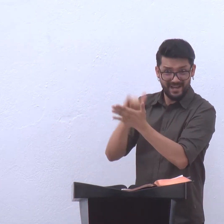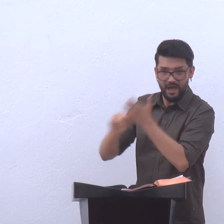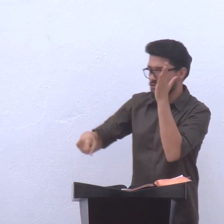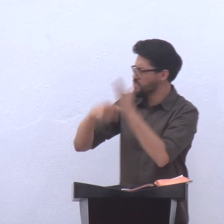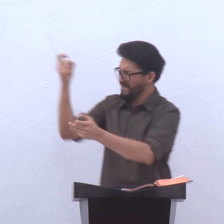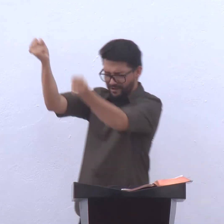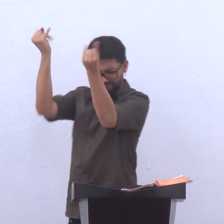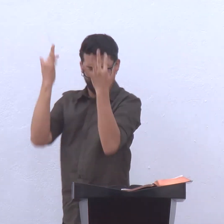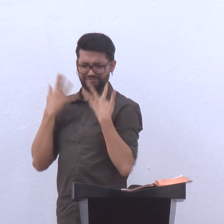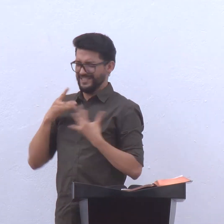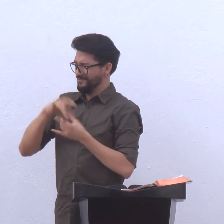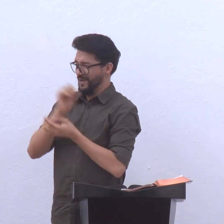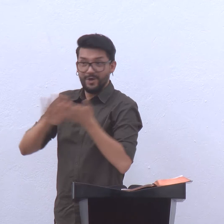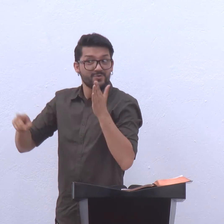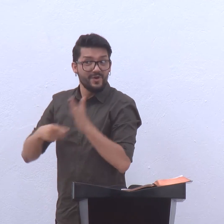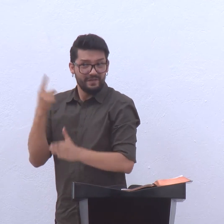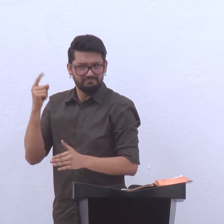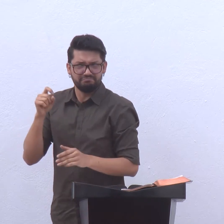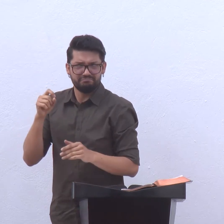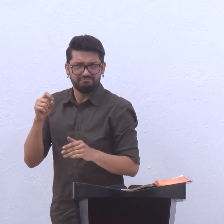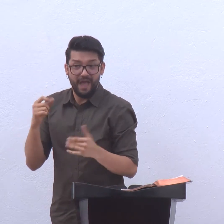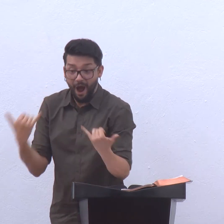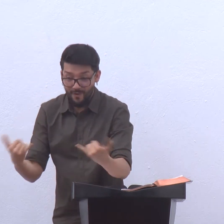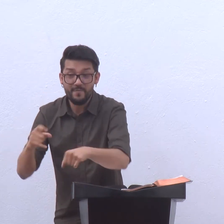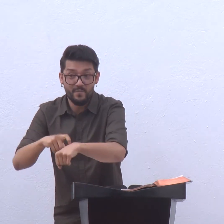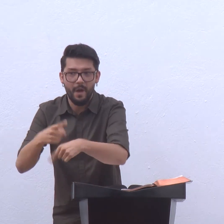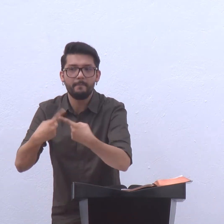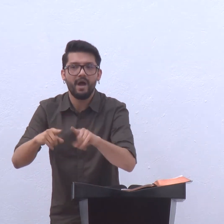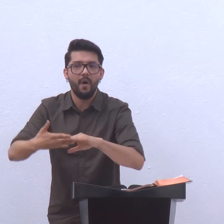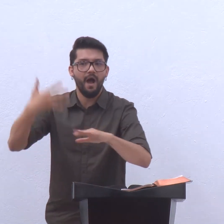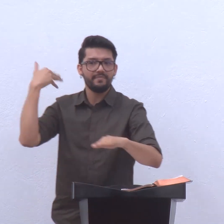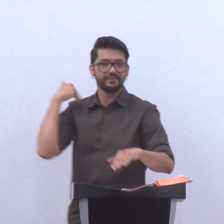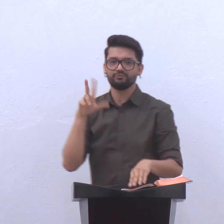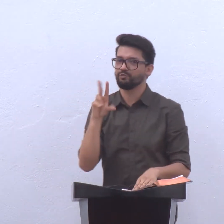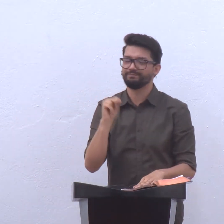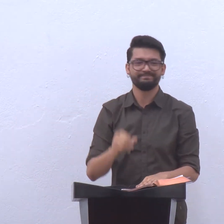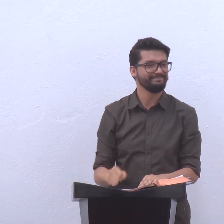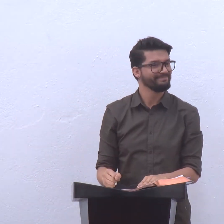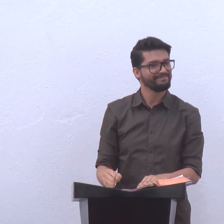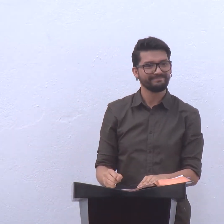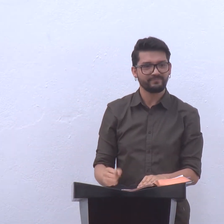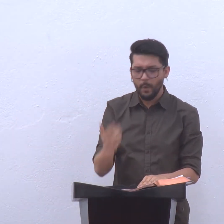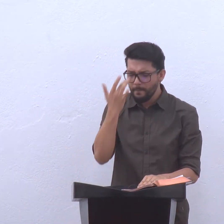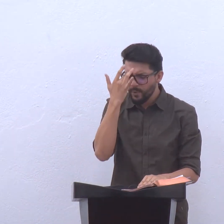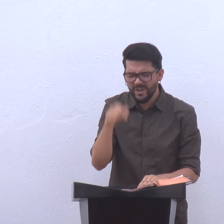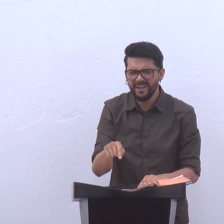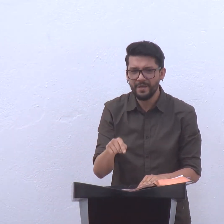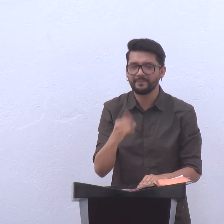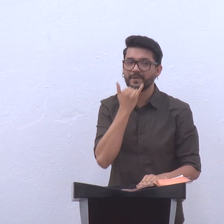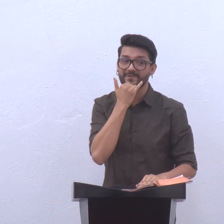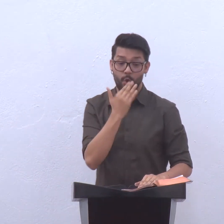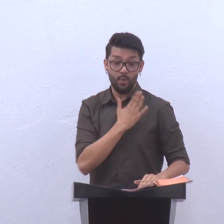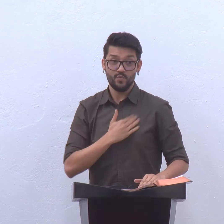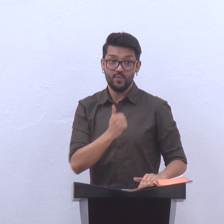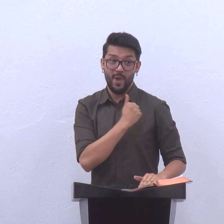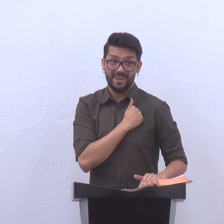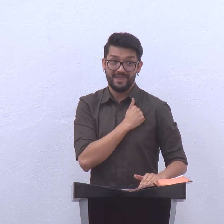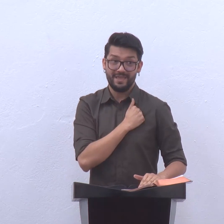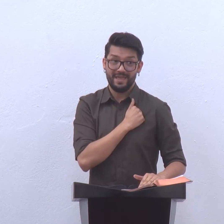O sea que de una vez el que creyese era lleno en ese momento de agua viva. No, solamente daba